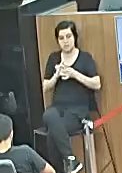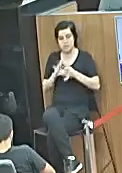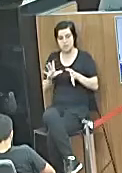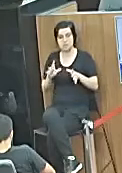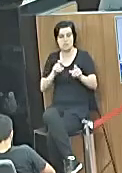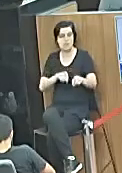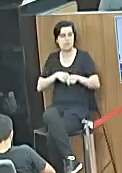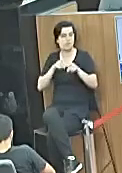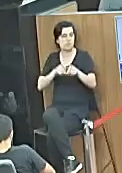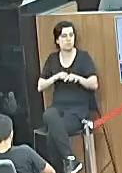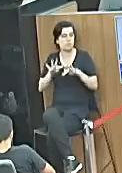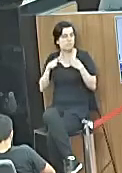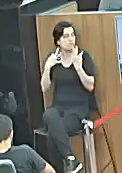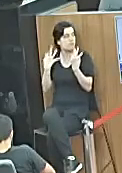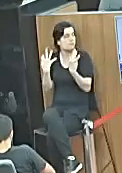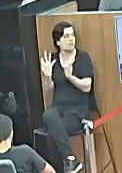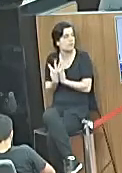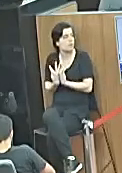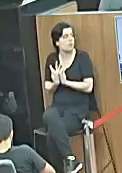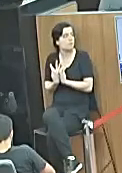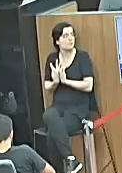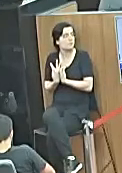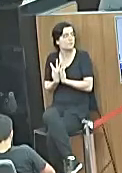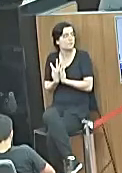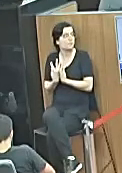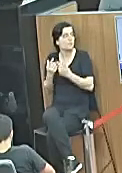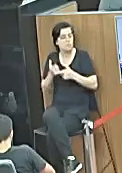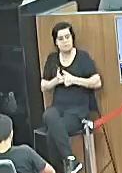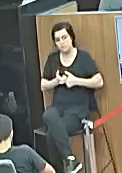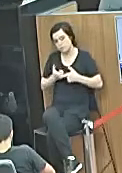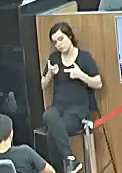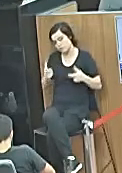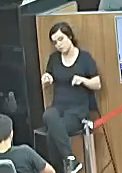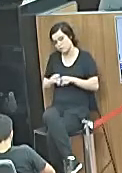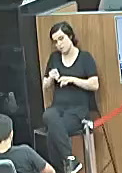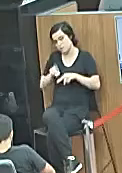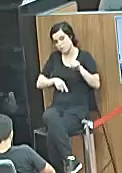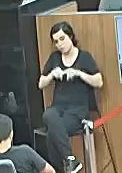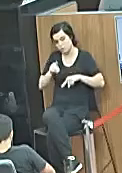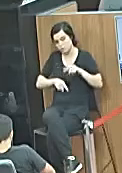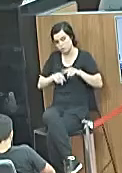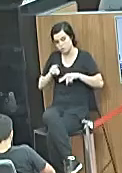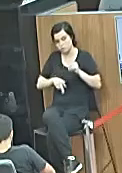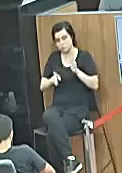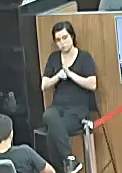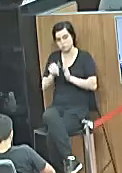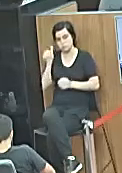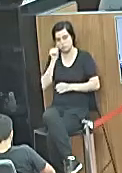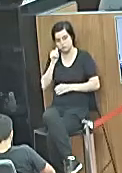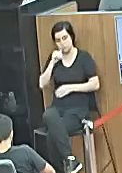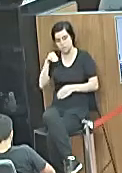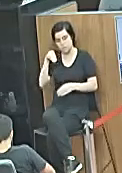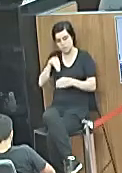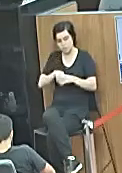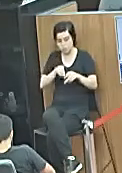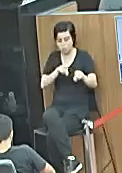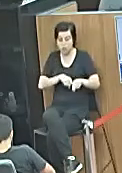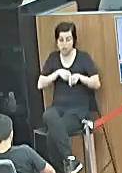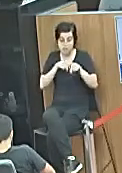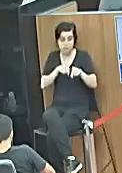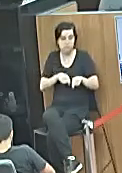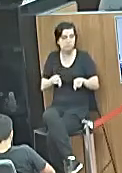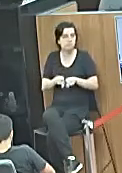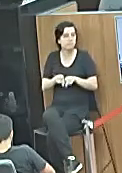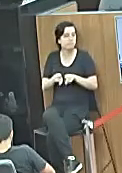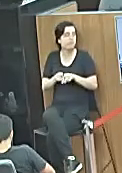apoiar a inclusão produtiva e autonomia econômica das mulheres no campo apoiar a agricultura